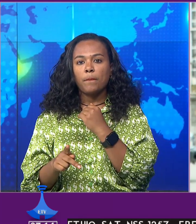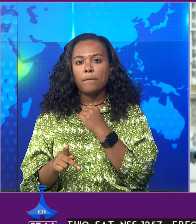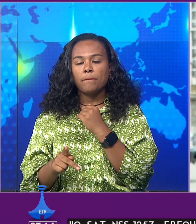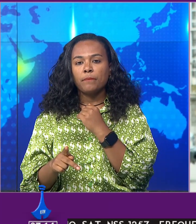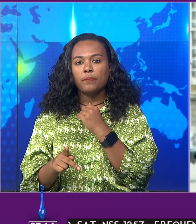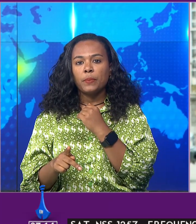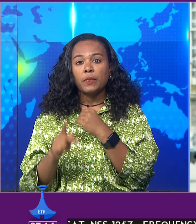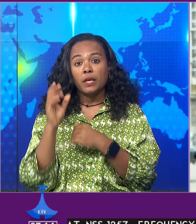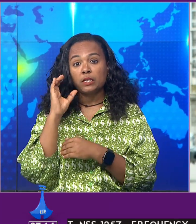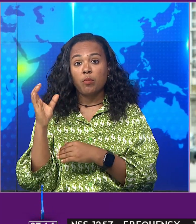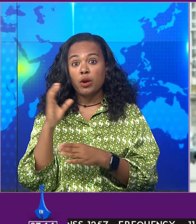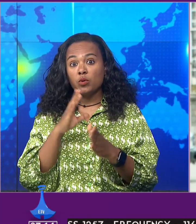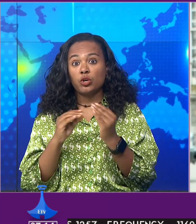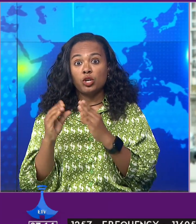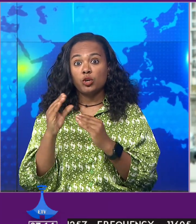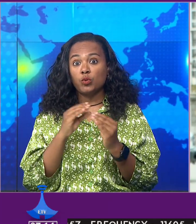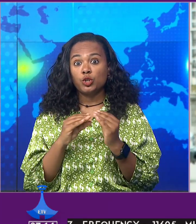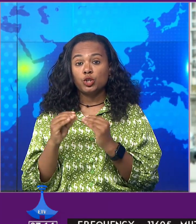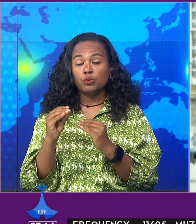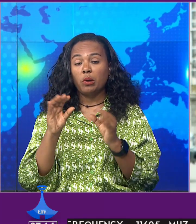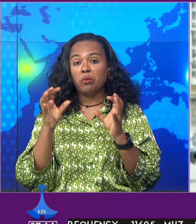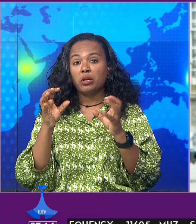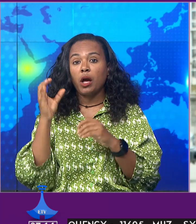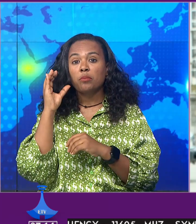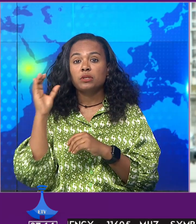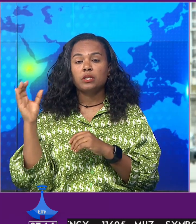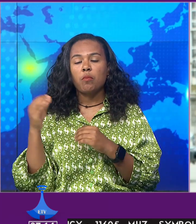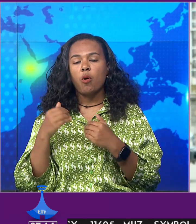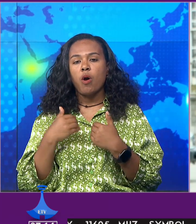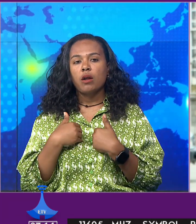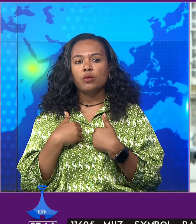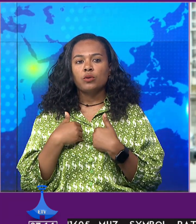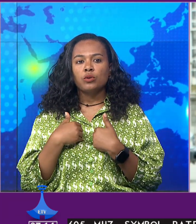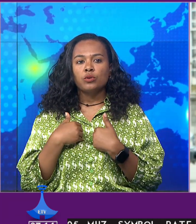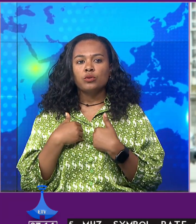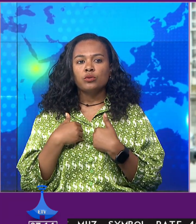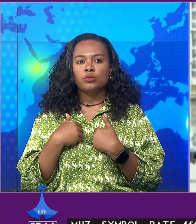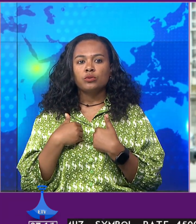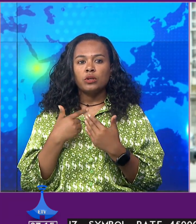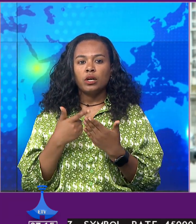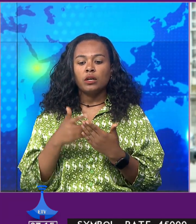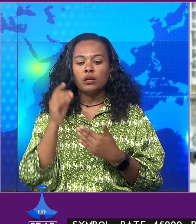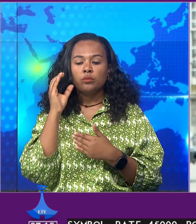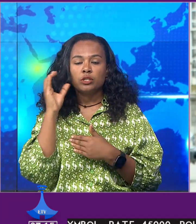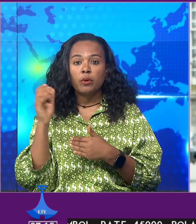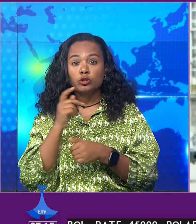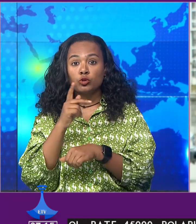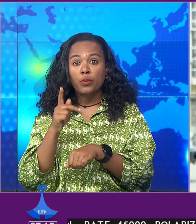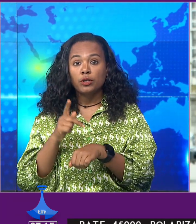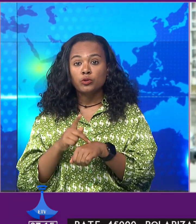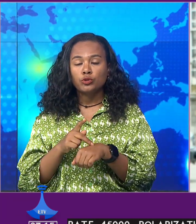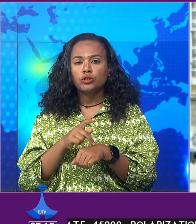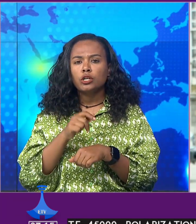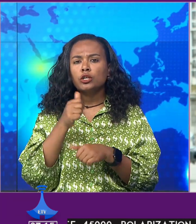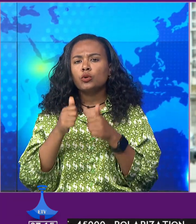እንትኖች እየሰማን በሚዲያ የምንሰማው የፖለቲካ እንትኖች አሉና የምንሰማቸውን ፓርቲዎች የትኛው